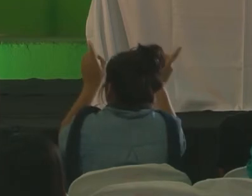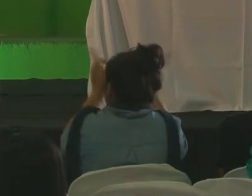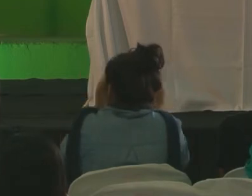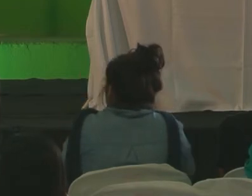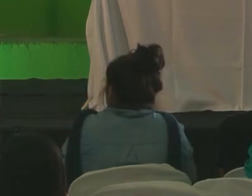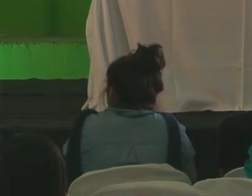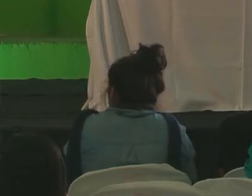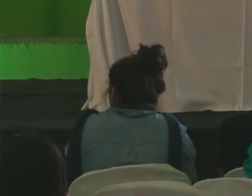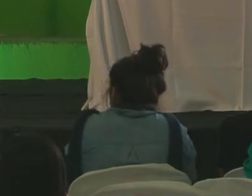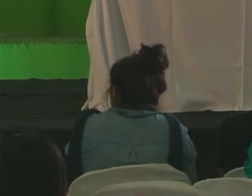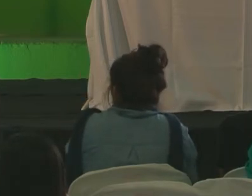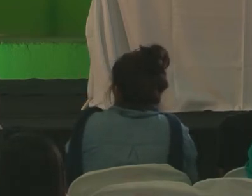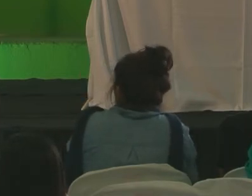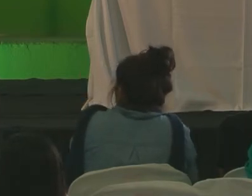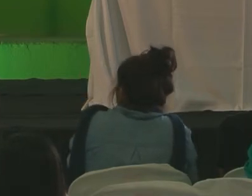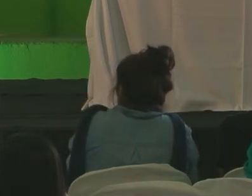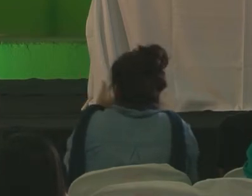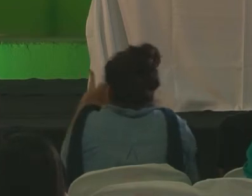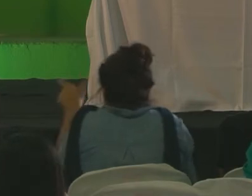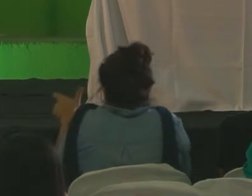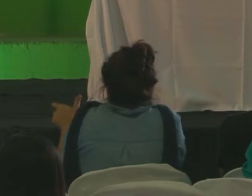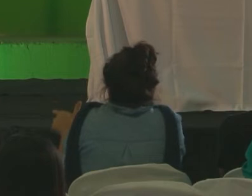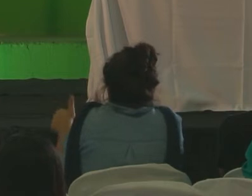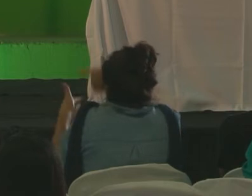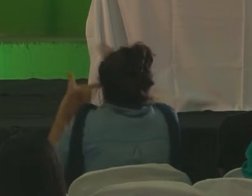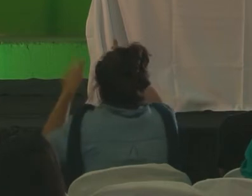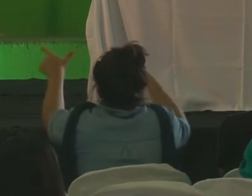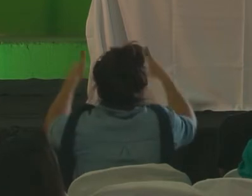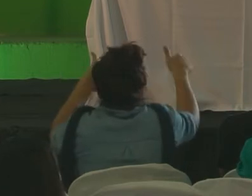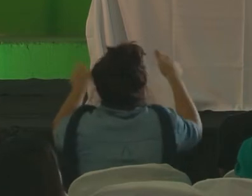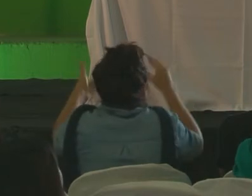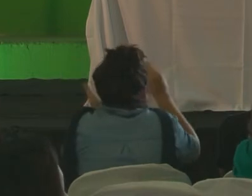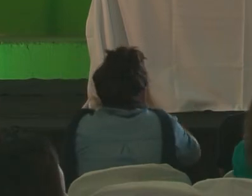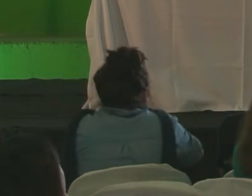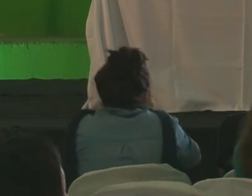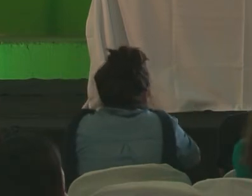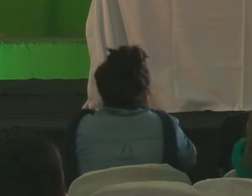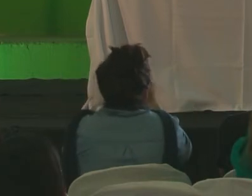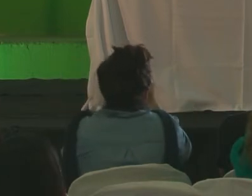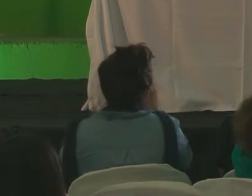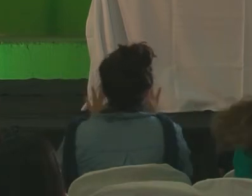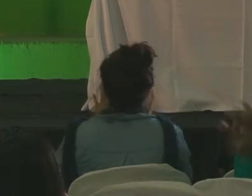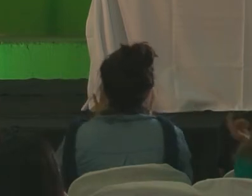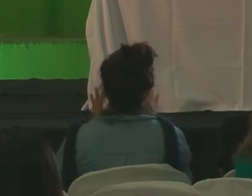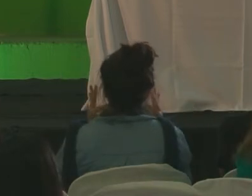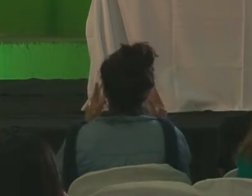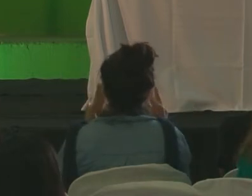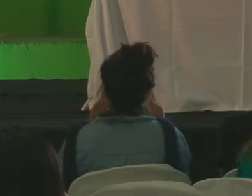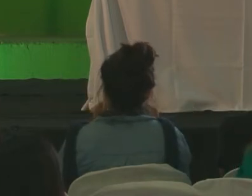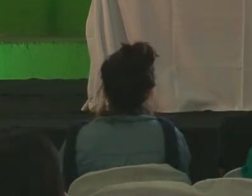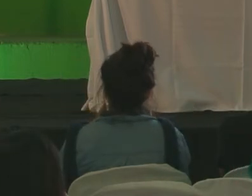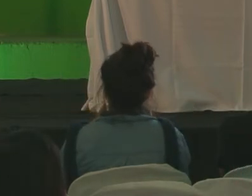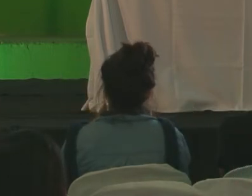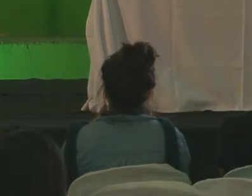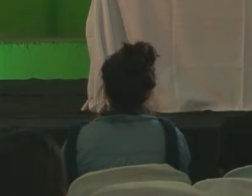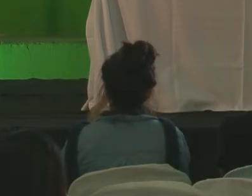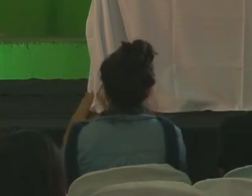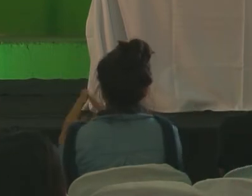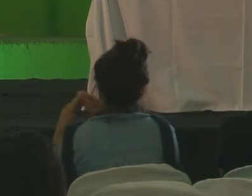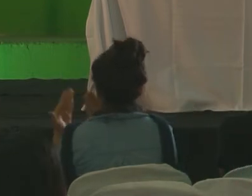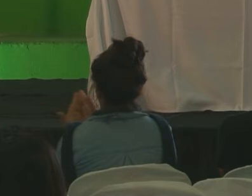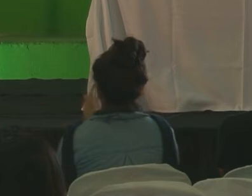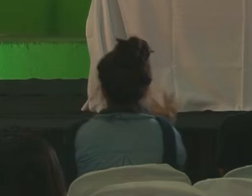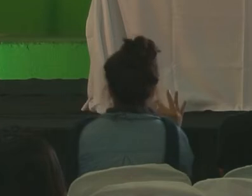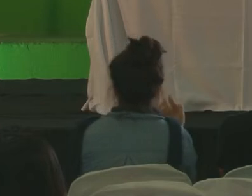deficiência, mas dos alunos no todo, a família está muito ausente da vida dos alunos. E isso é